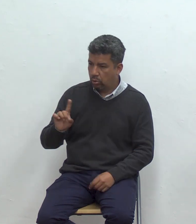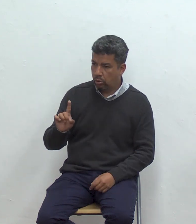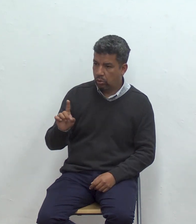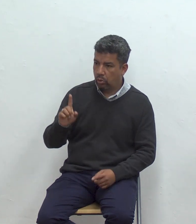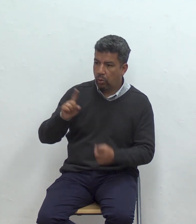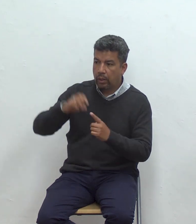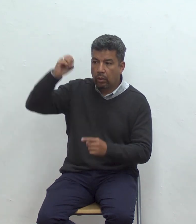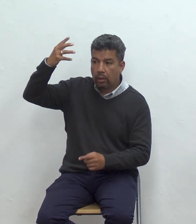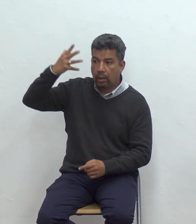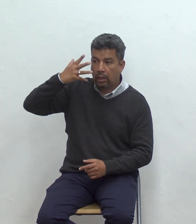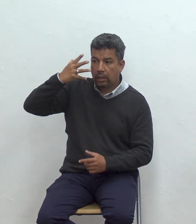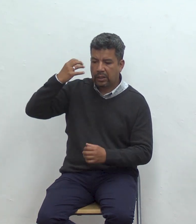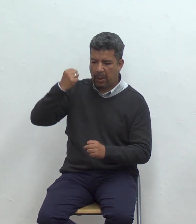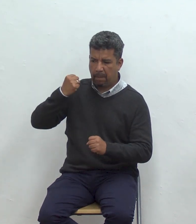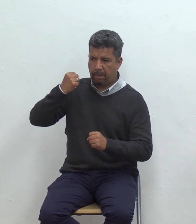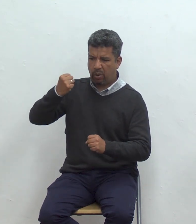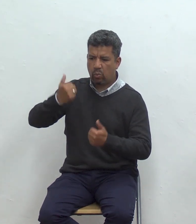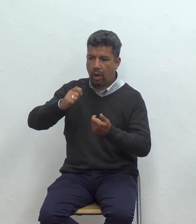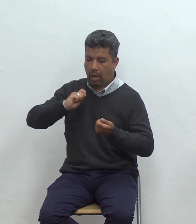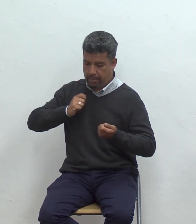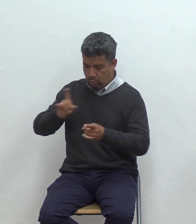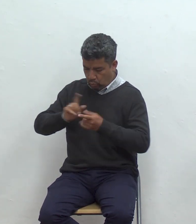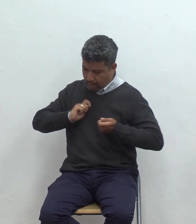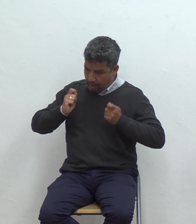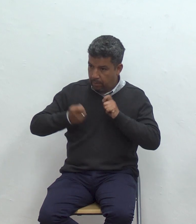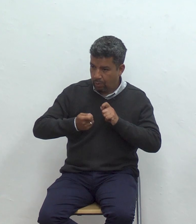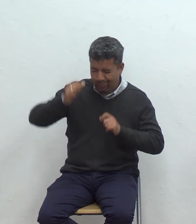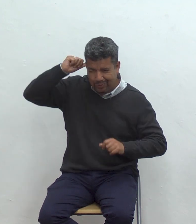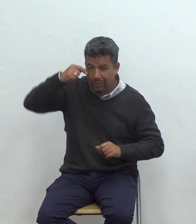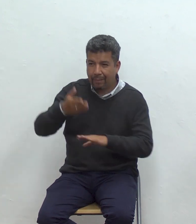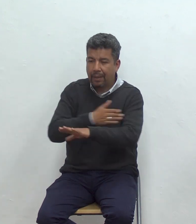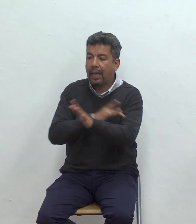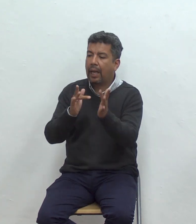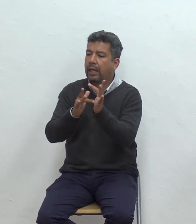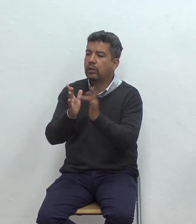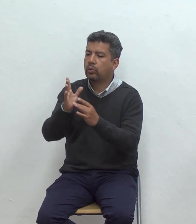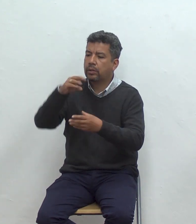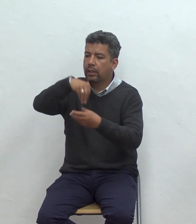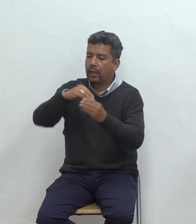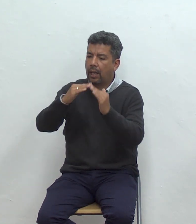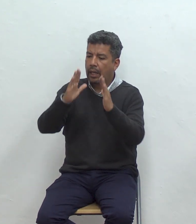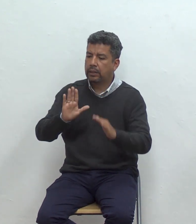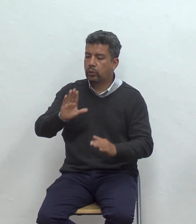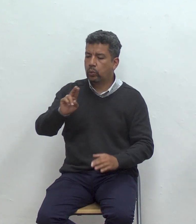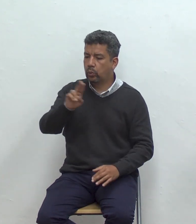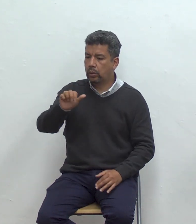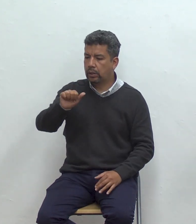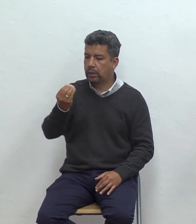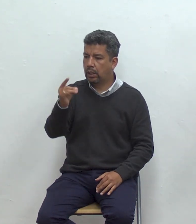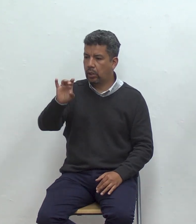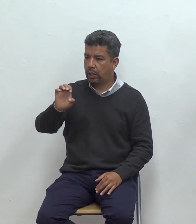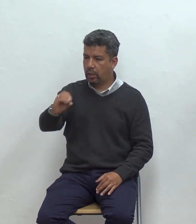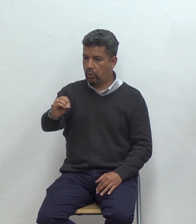la gracia tiene el poder de cambiar. ¿Se acuerda qué hizo Jesús en la casa de Zaqueo? ¿Qué le dijo? Bueno, Zaqueo, hágame